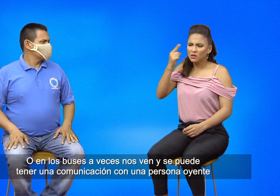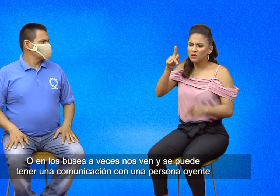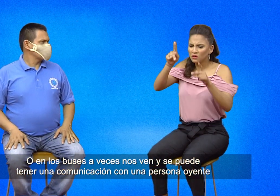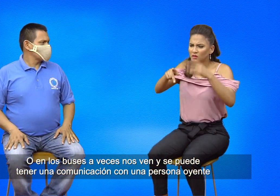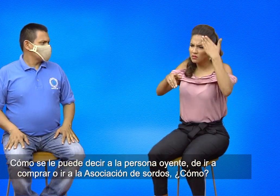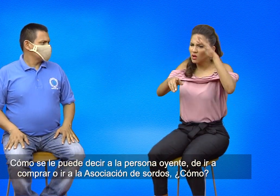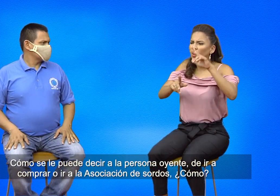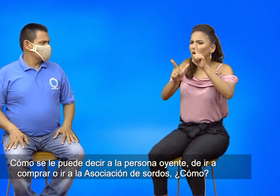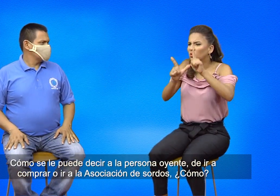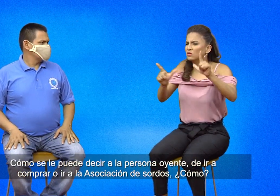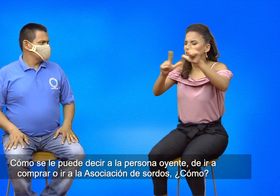oyente